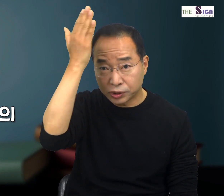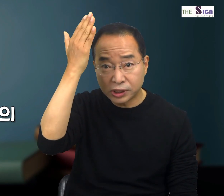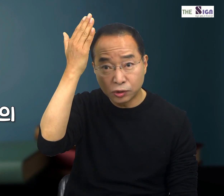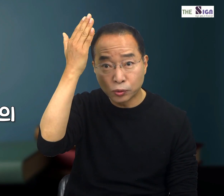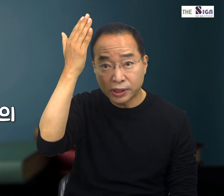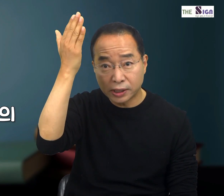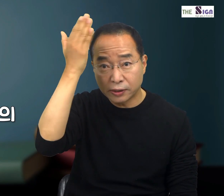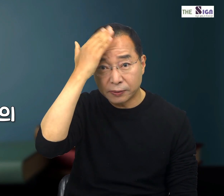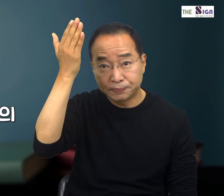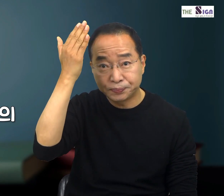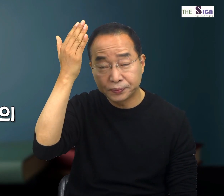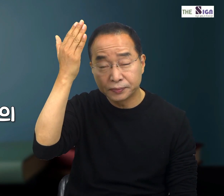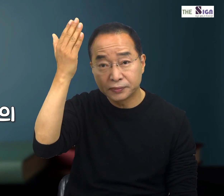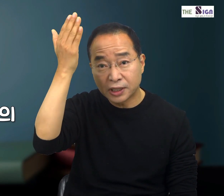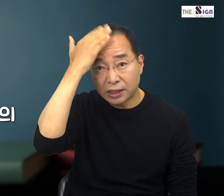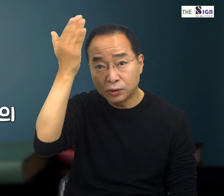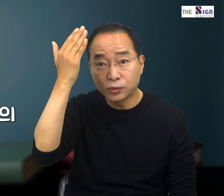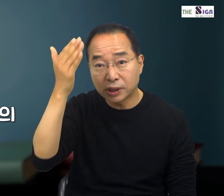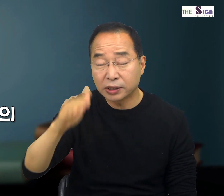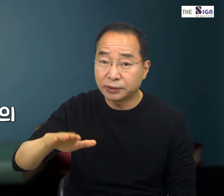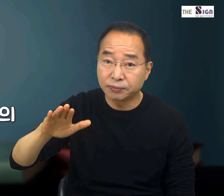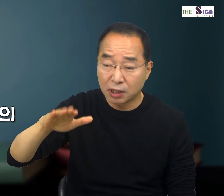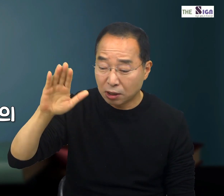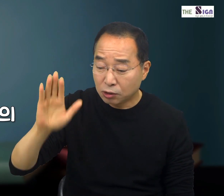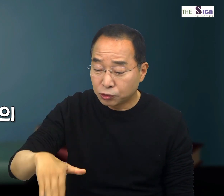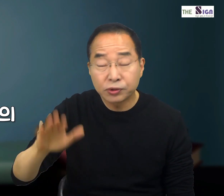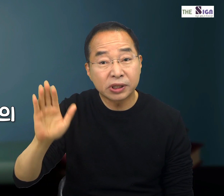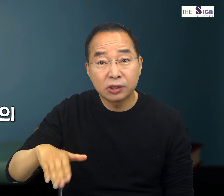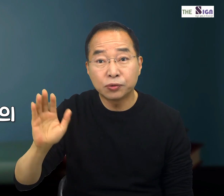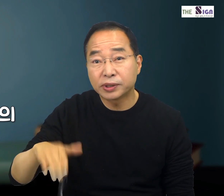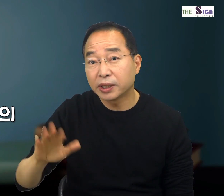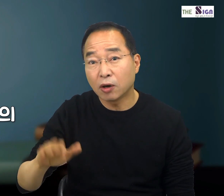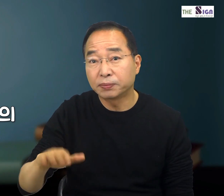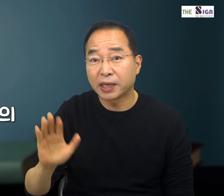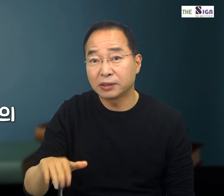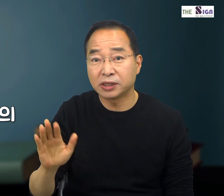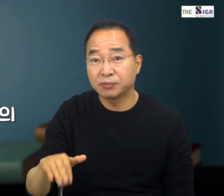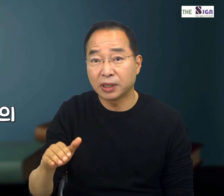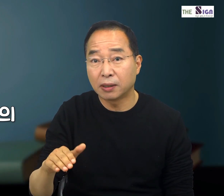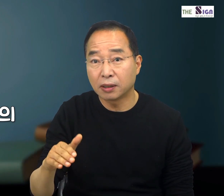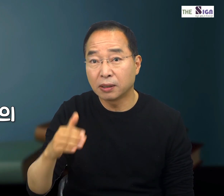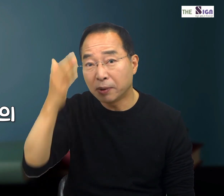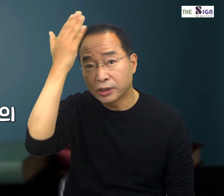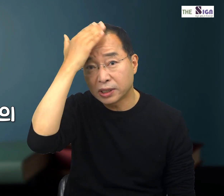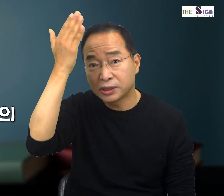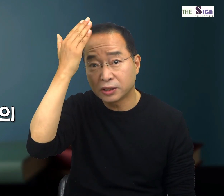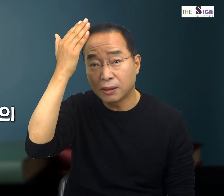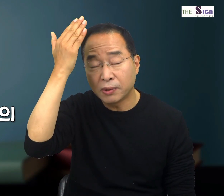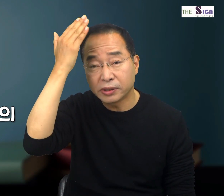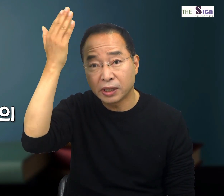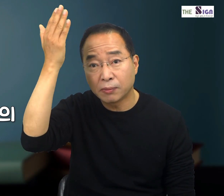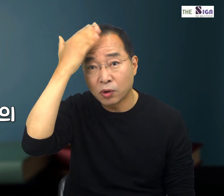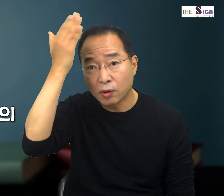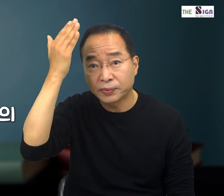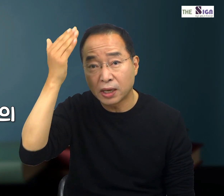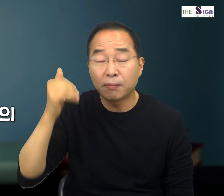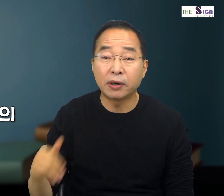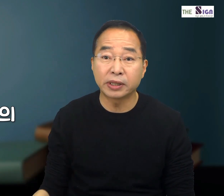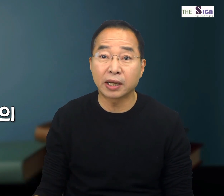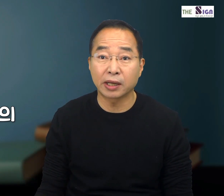치는 동작이에요. 자, 이 동작은 툭 치는 동작이 없다는 뜻입니다. 그 머리에다 치니까 머리에 뭐가 없다? 머리카락이